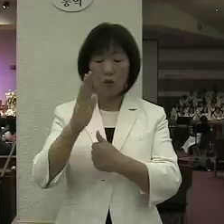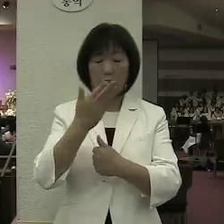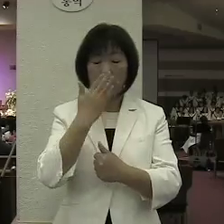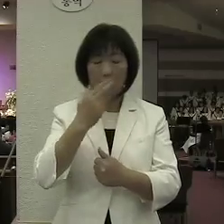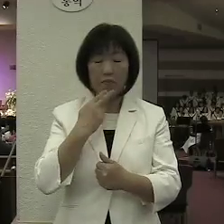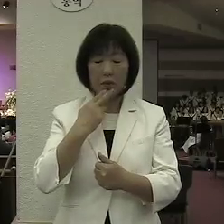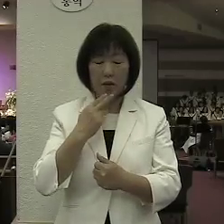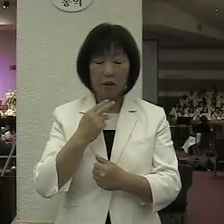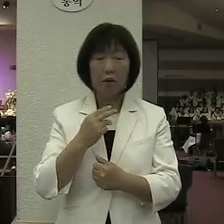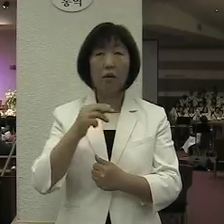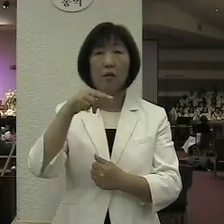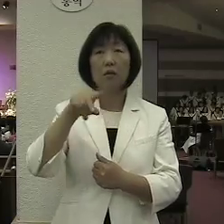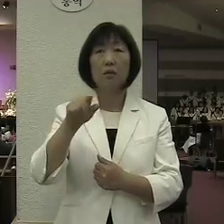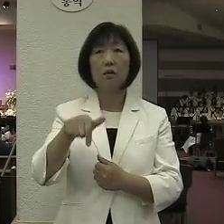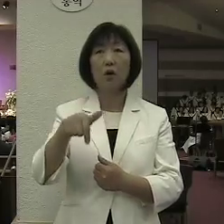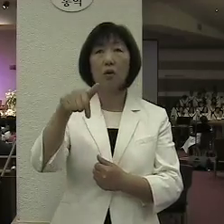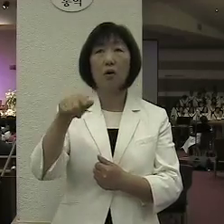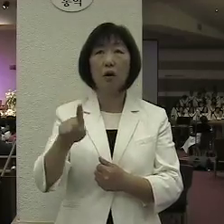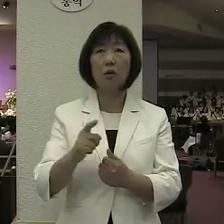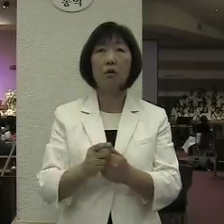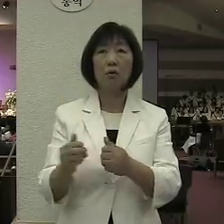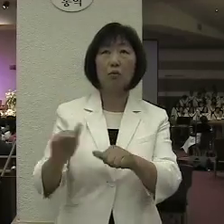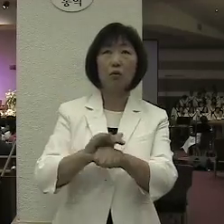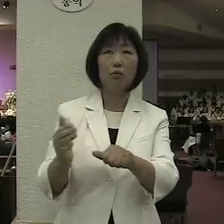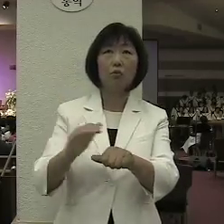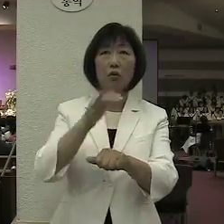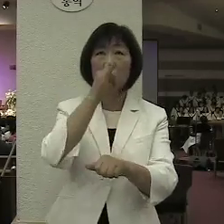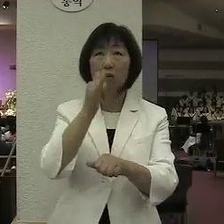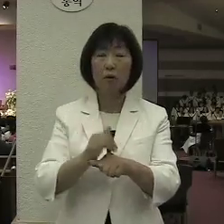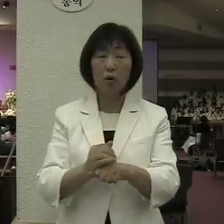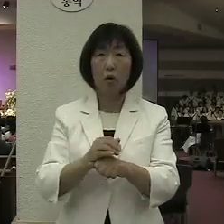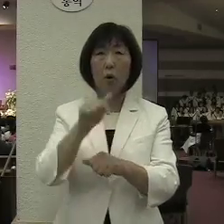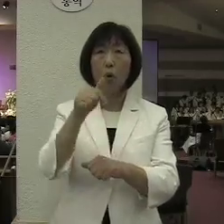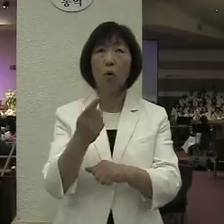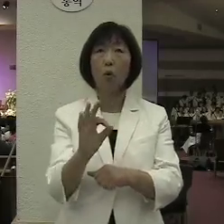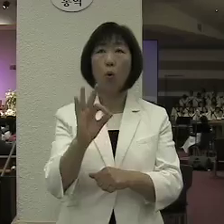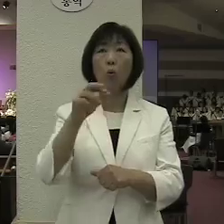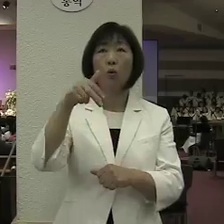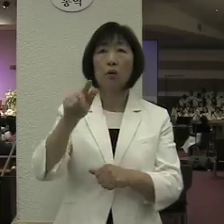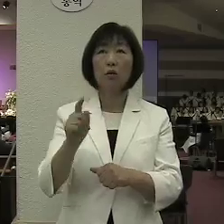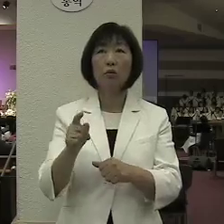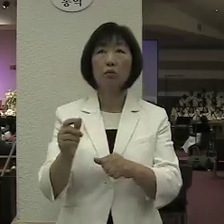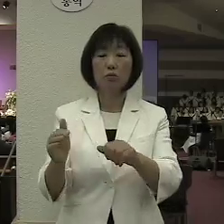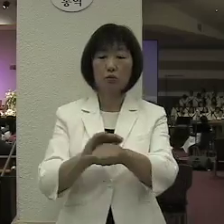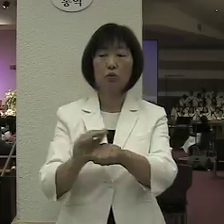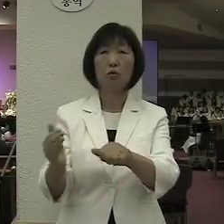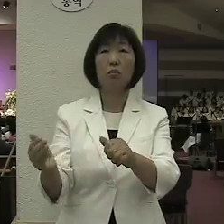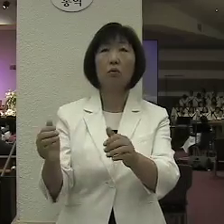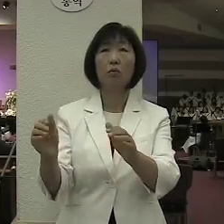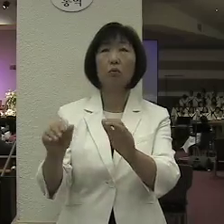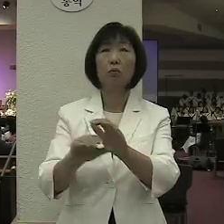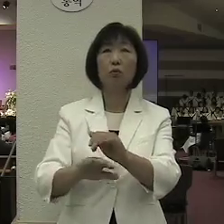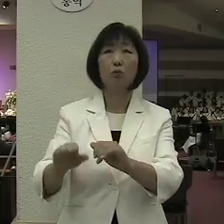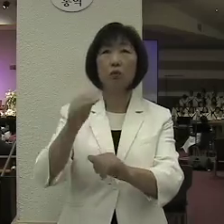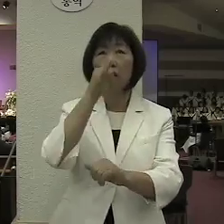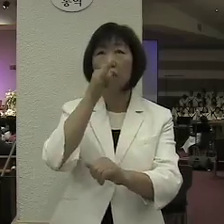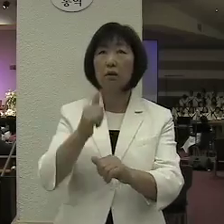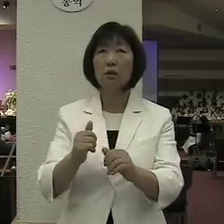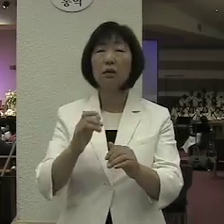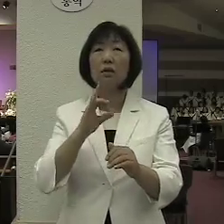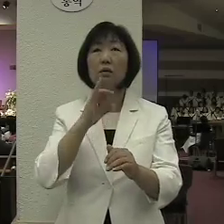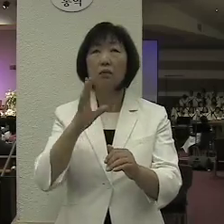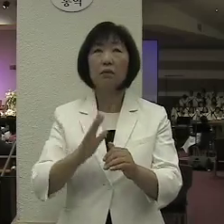모습을 보려고 그들이 그렇게 줄 서서 보고 있는데 여러분 모르겠어요. 사람들이